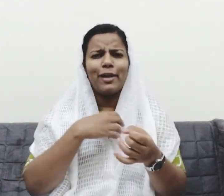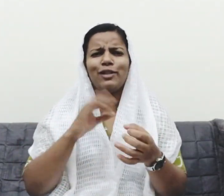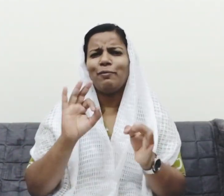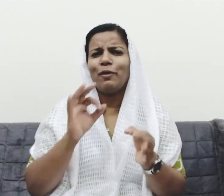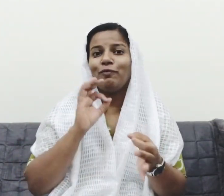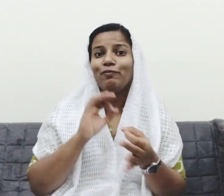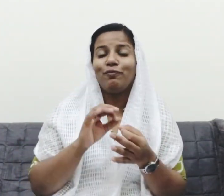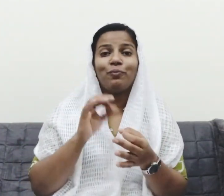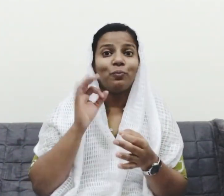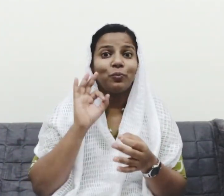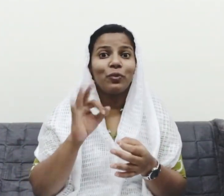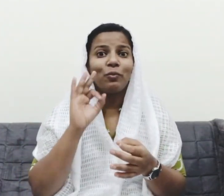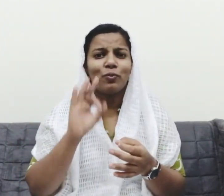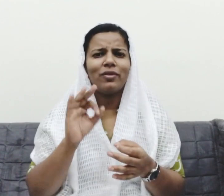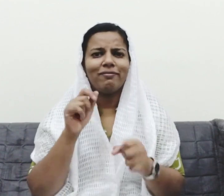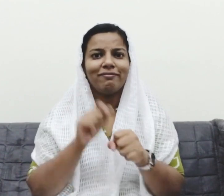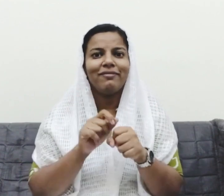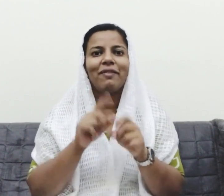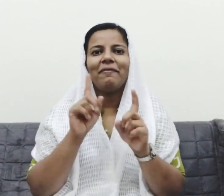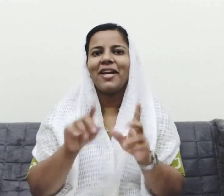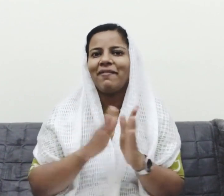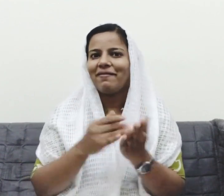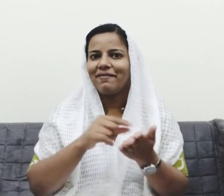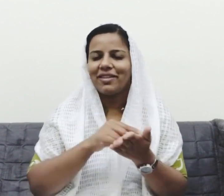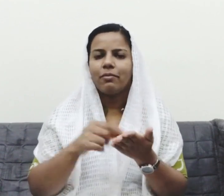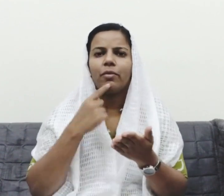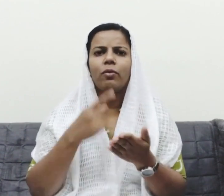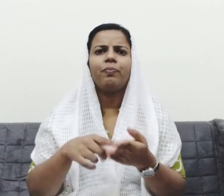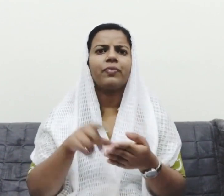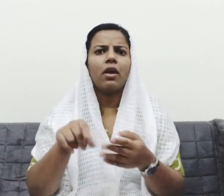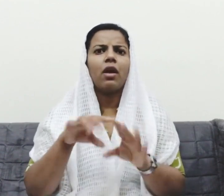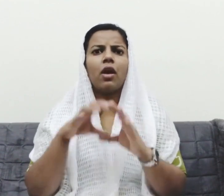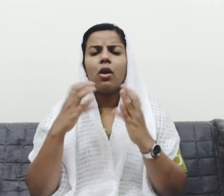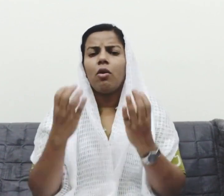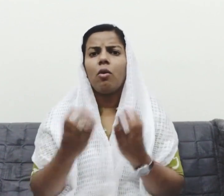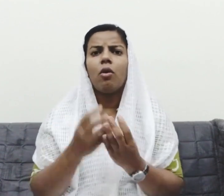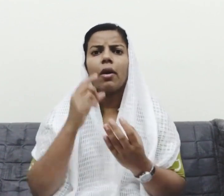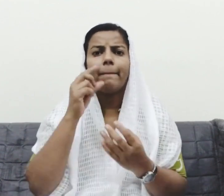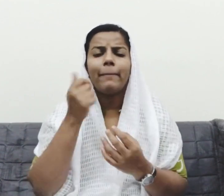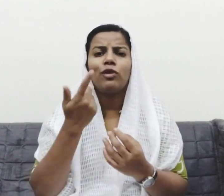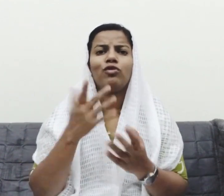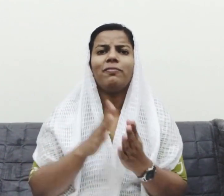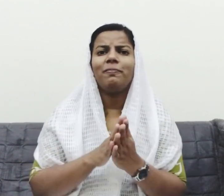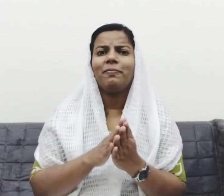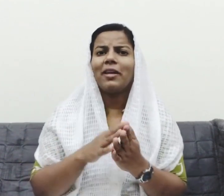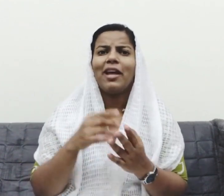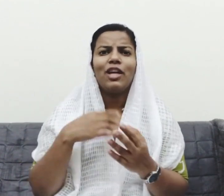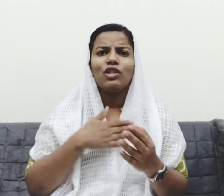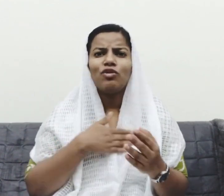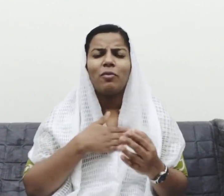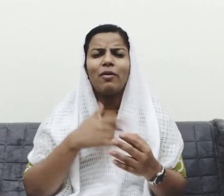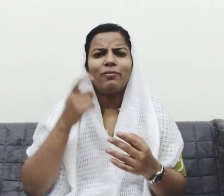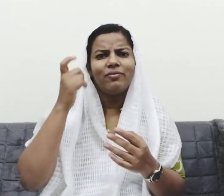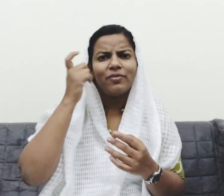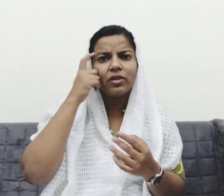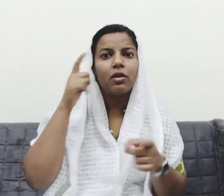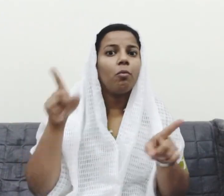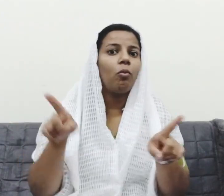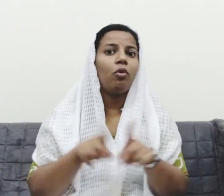പുതുക്കി രൂപാന്തരപ്പെടണം. ഒരു ദൈവപൈതലിനെ സംബന്ധിച്ചിടത്തോളം ലോകക്കാരന്റെ മനസ്സോ ലോകക്കാരന്റെ രീതിയിലുള്ള ചിന്താഗതിയോ